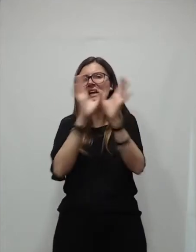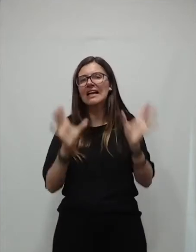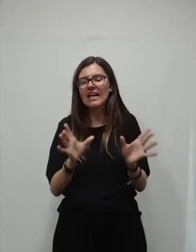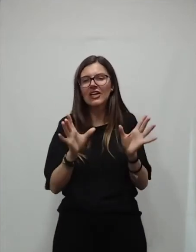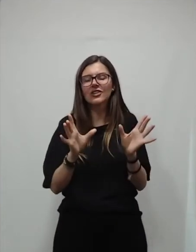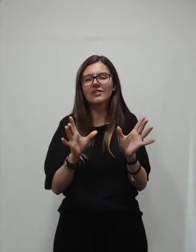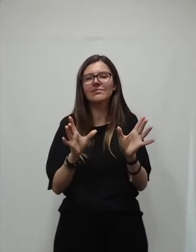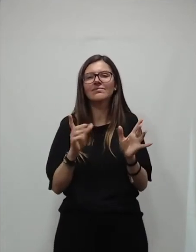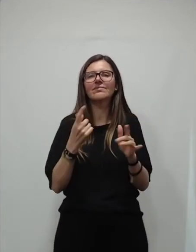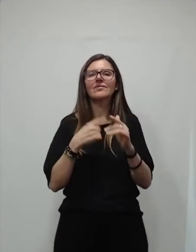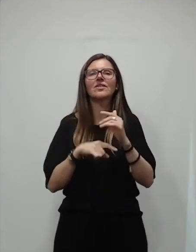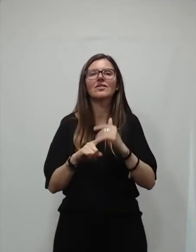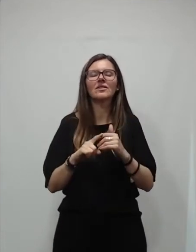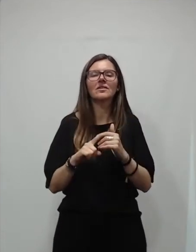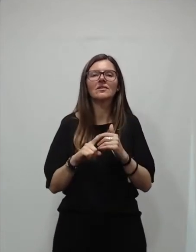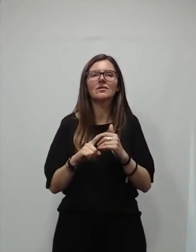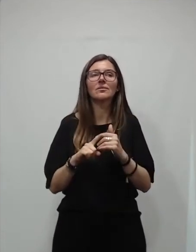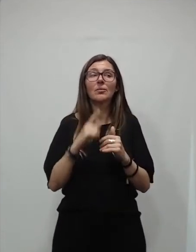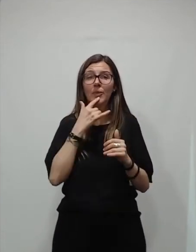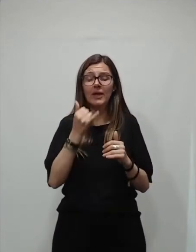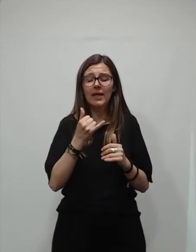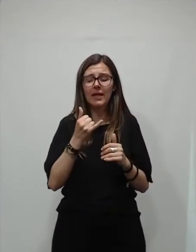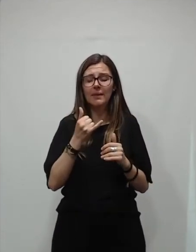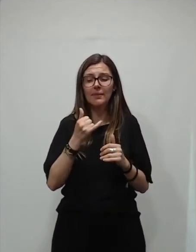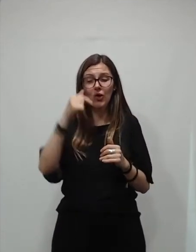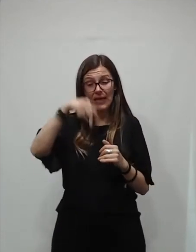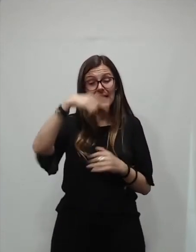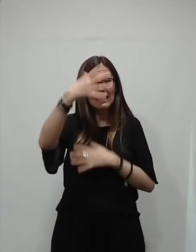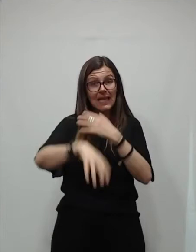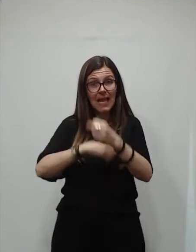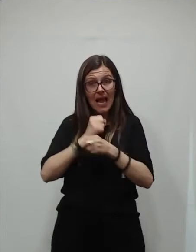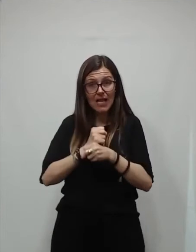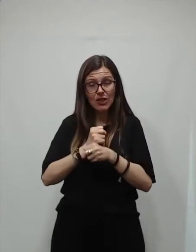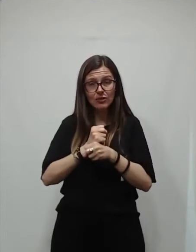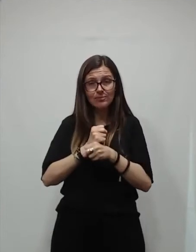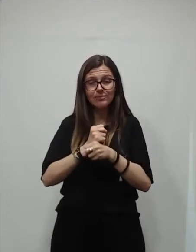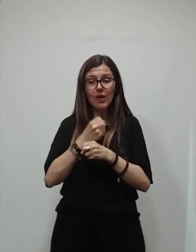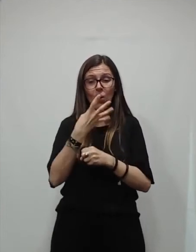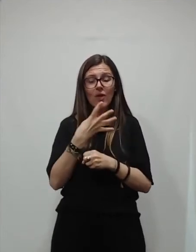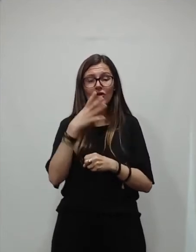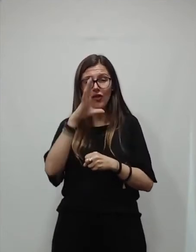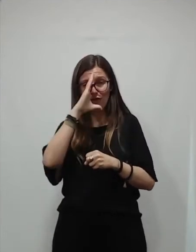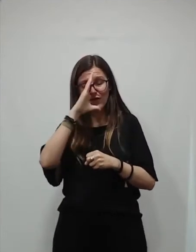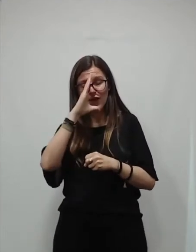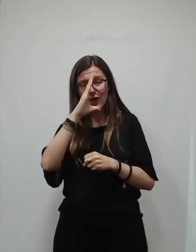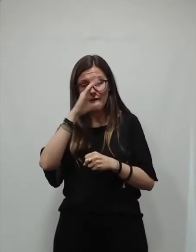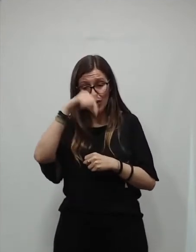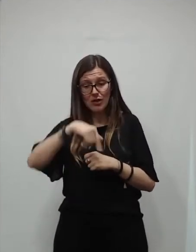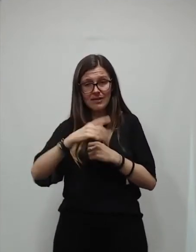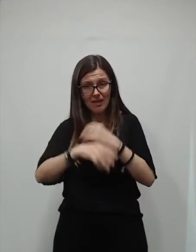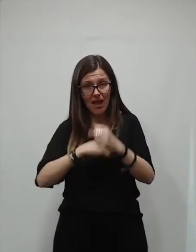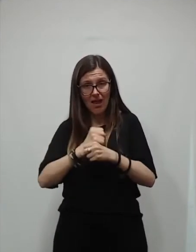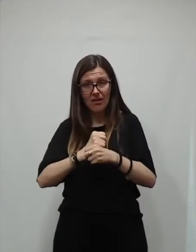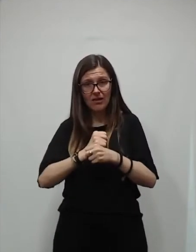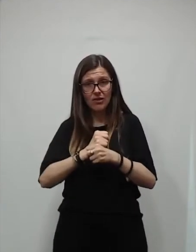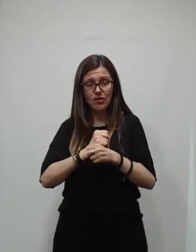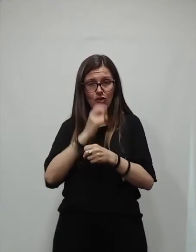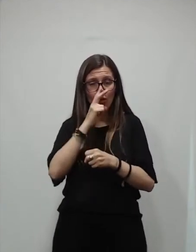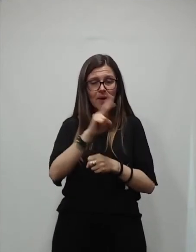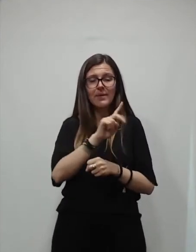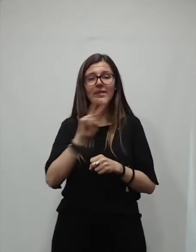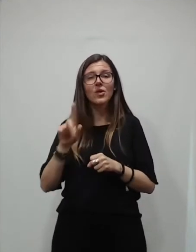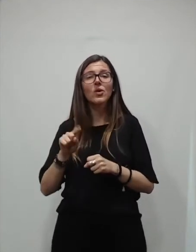una sentencia de este año, el 4 de febrero de 2021, en donde el Tribunal de Apelaciones modifica